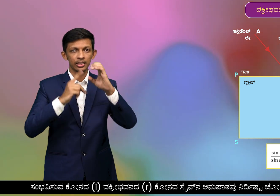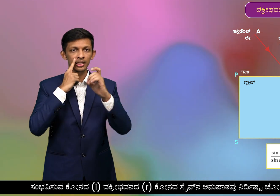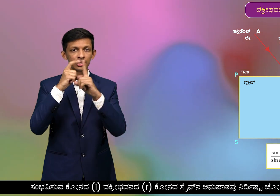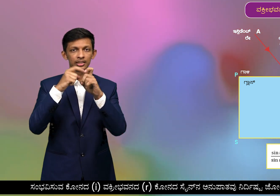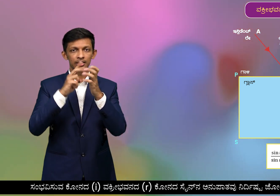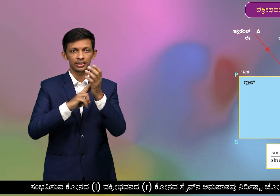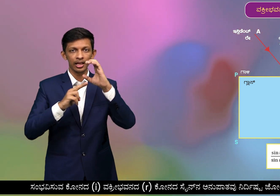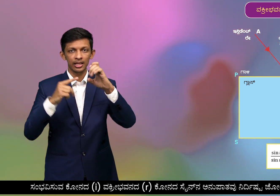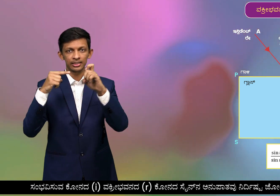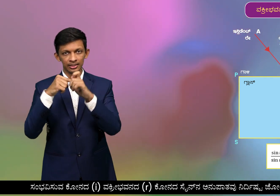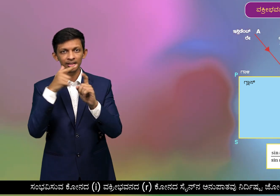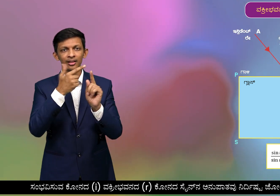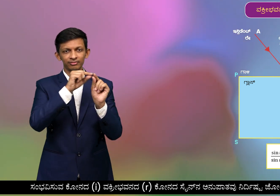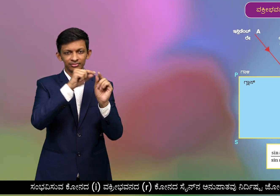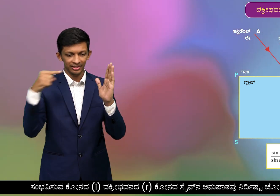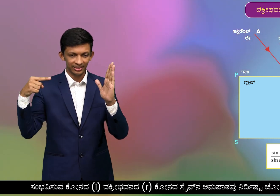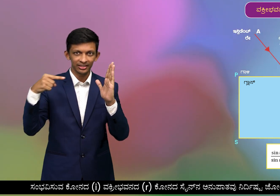ಮಾಧ್ಯಮಕ್ಕೆ ಸ್ತಿರವಾಗಿರುತ್ತದೆ